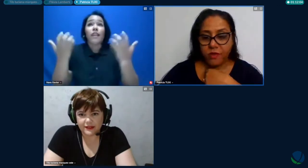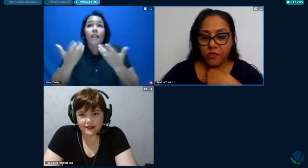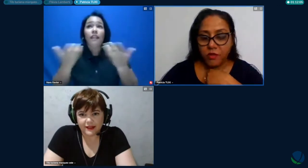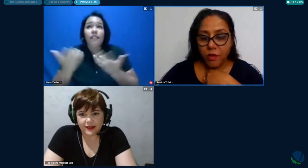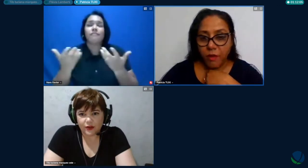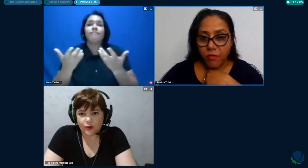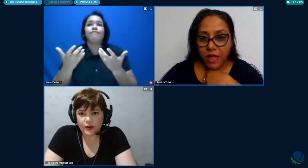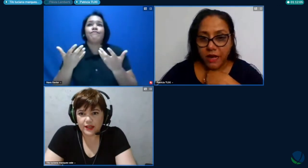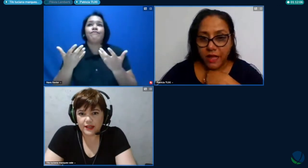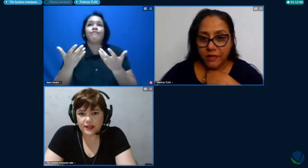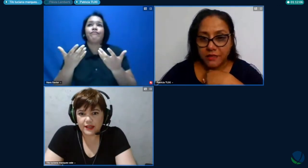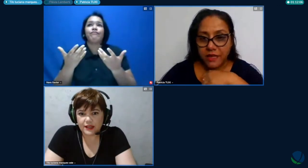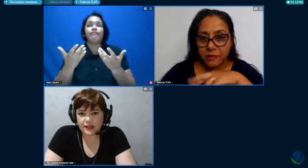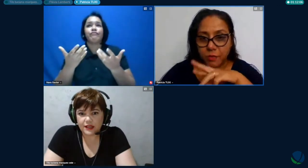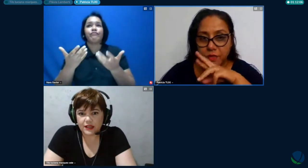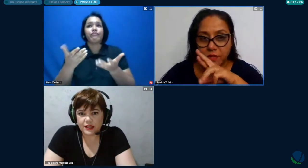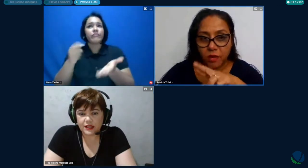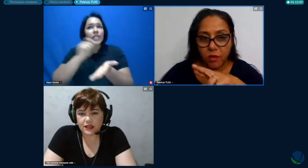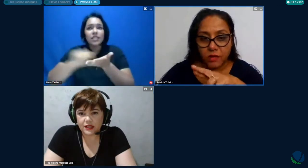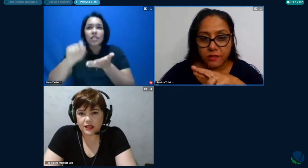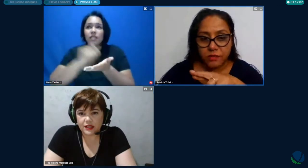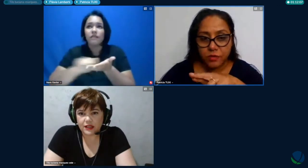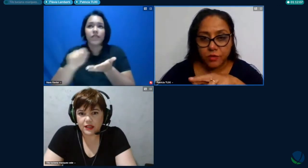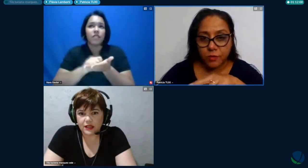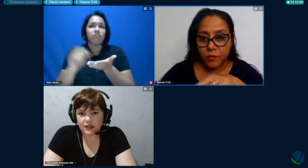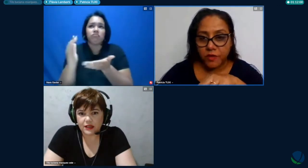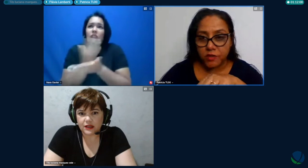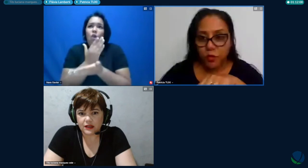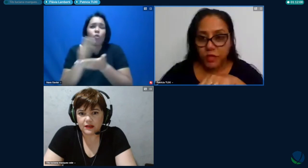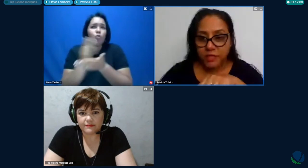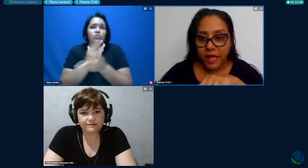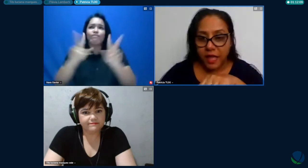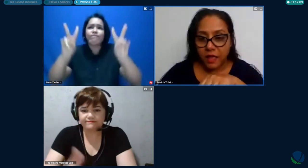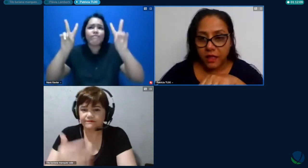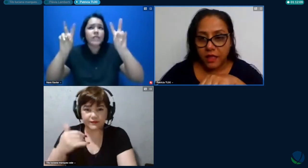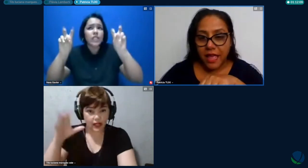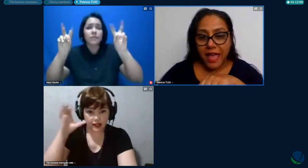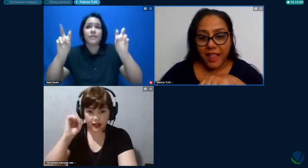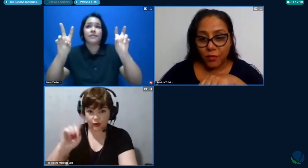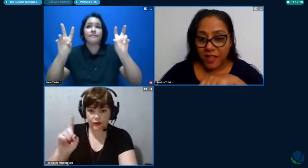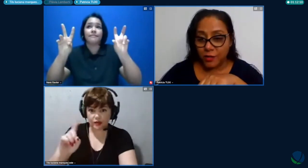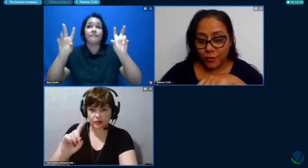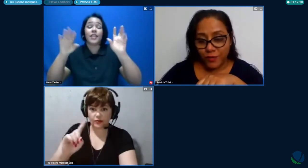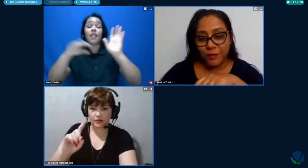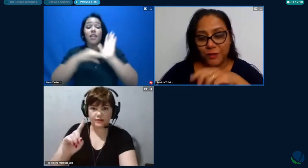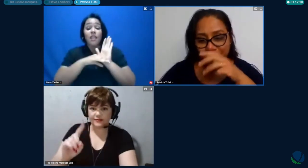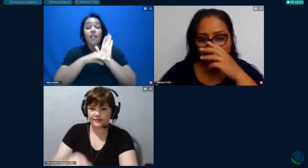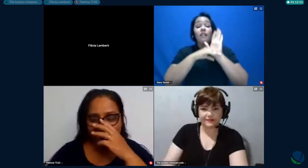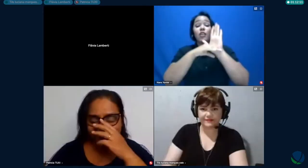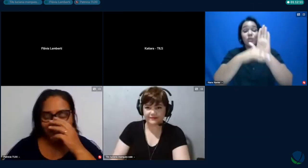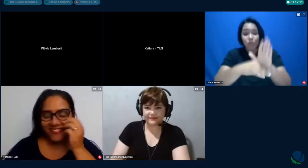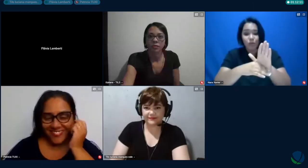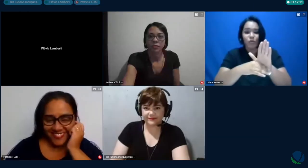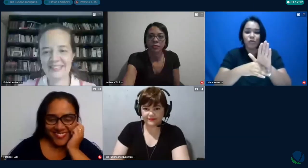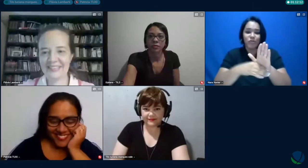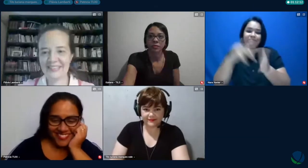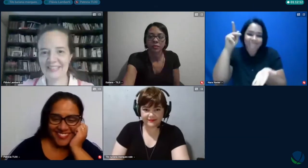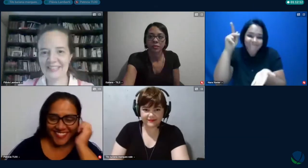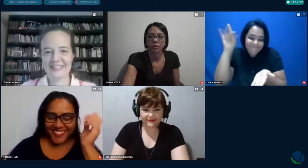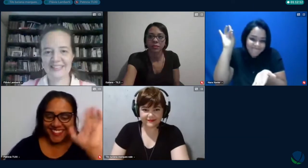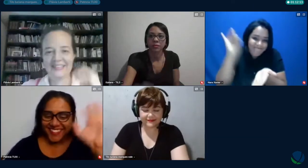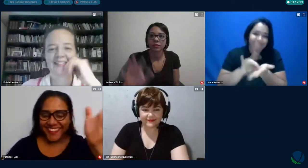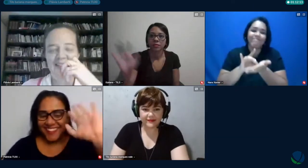Deixa eu só perguntar, Nara, você está respondendo agora as questões dos professores, né? ela não está te ouvindo.